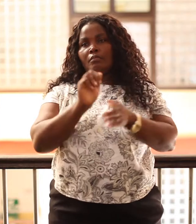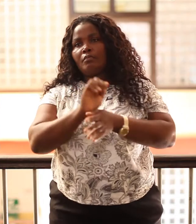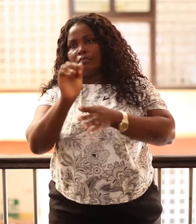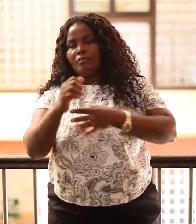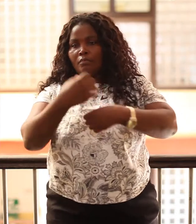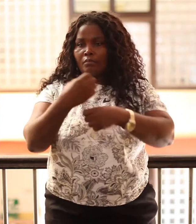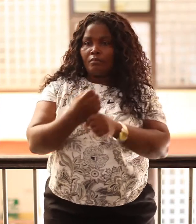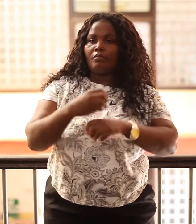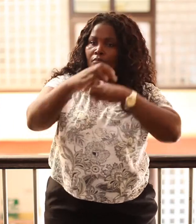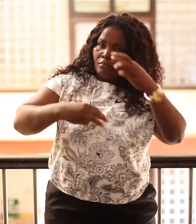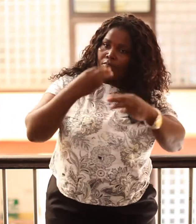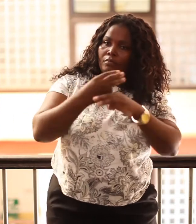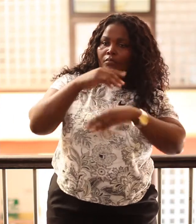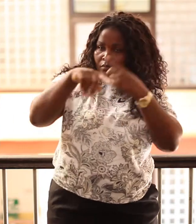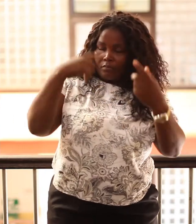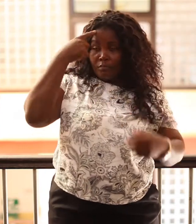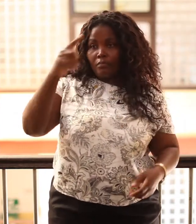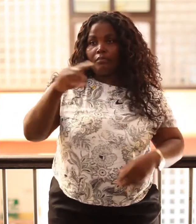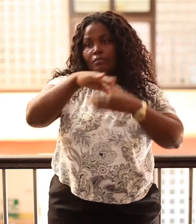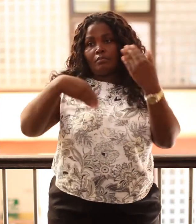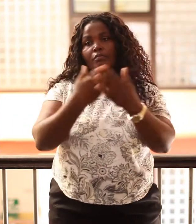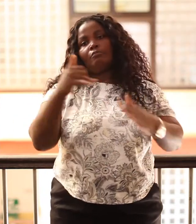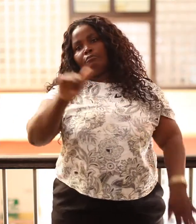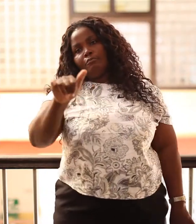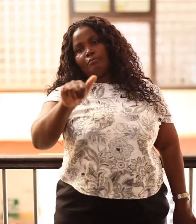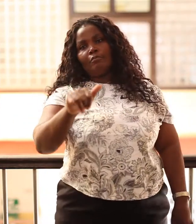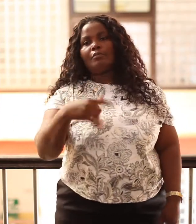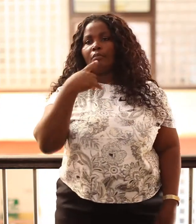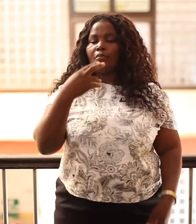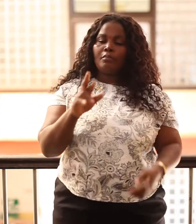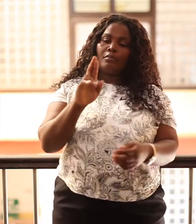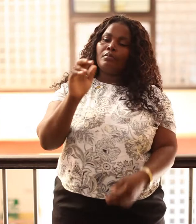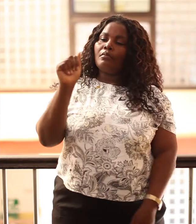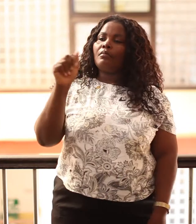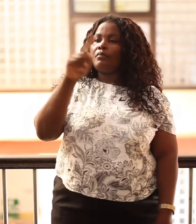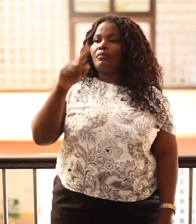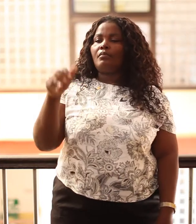crear un mundo para todos igual. Raza.